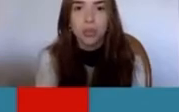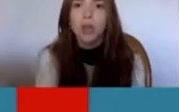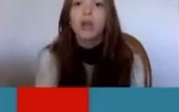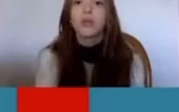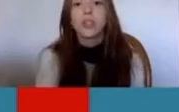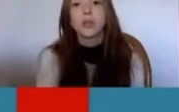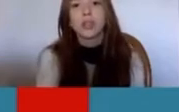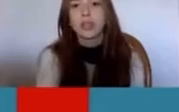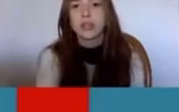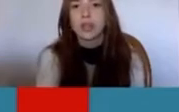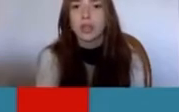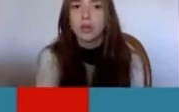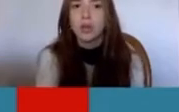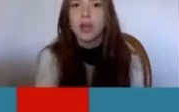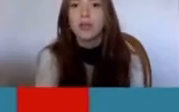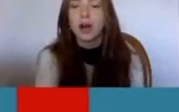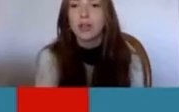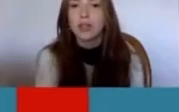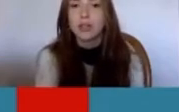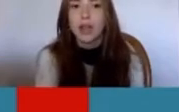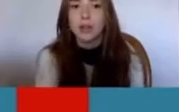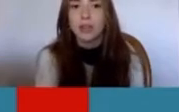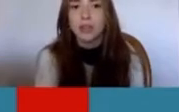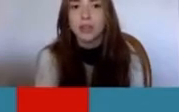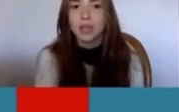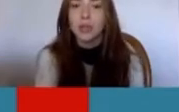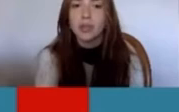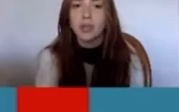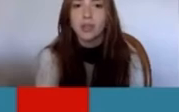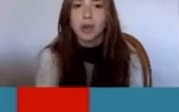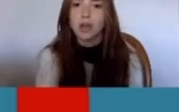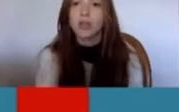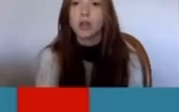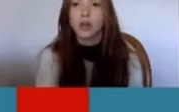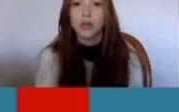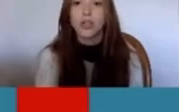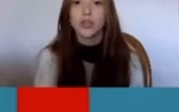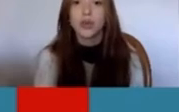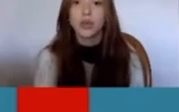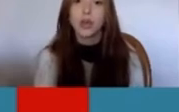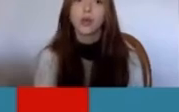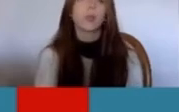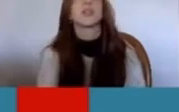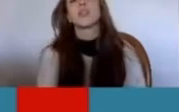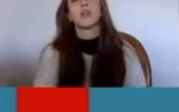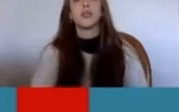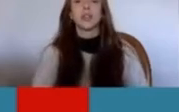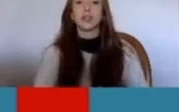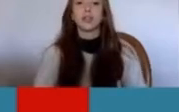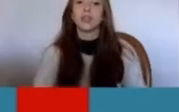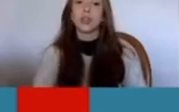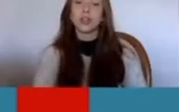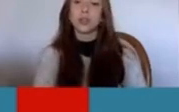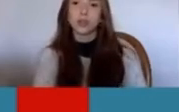surdos. Um exemplo dessa situação é a falta de intérpretes de Libras nas escolas, o que dificulta a compreensão